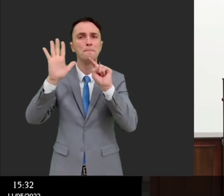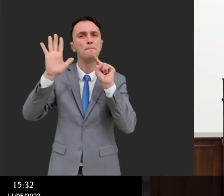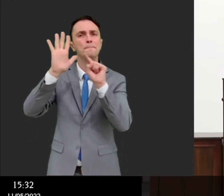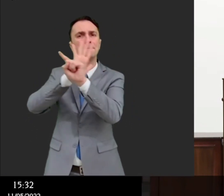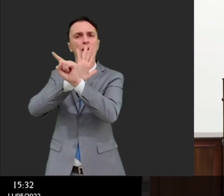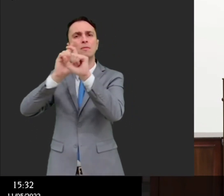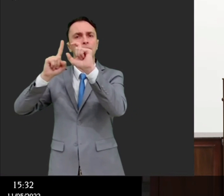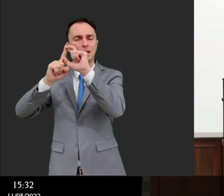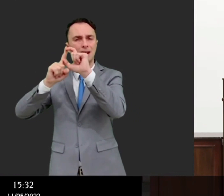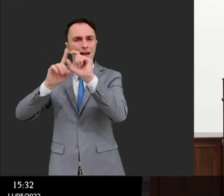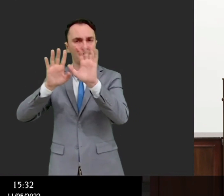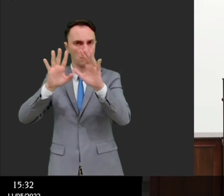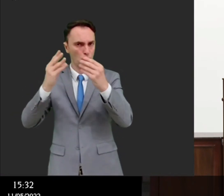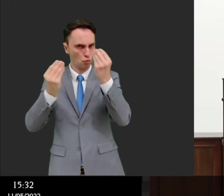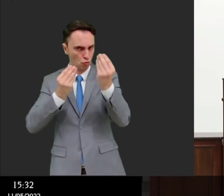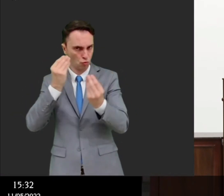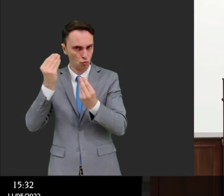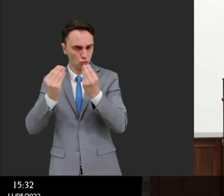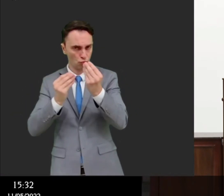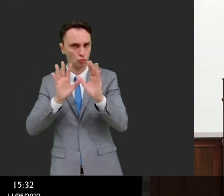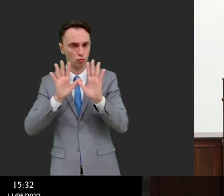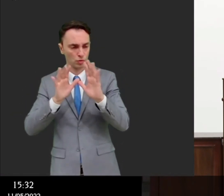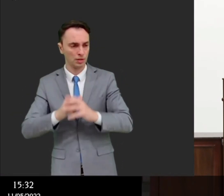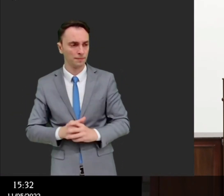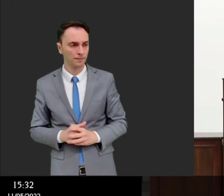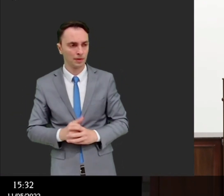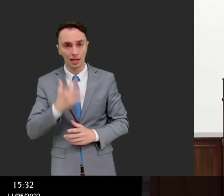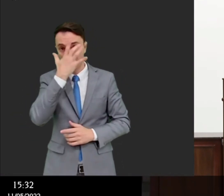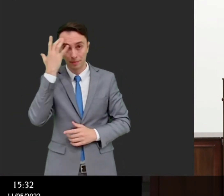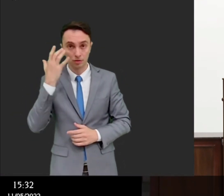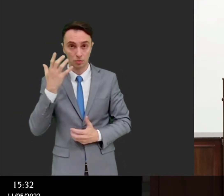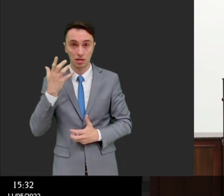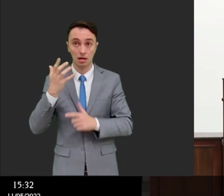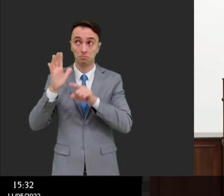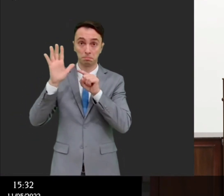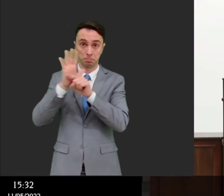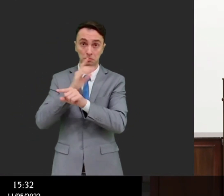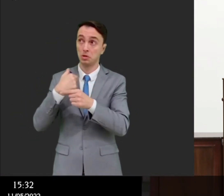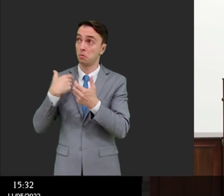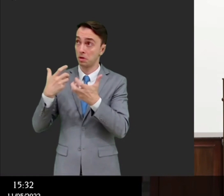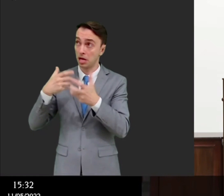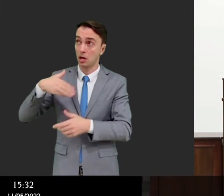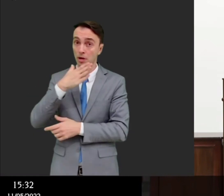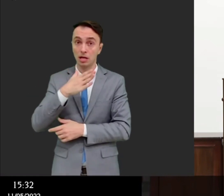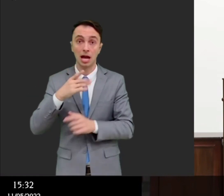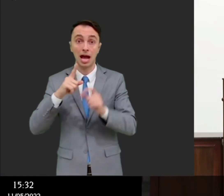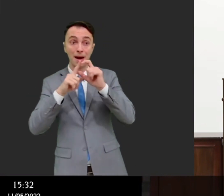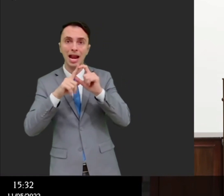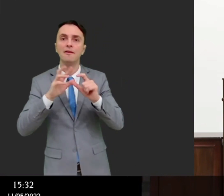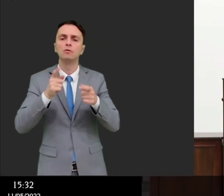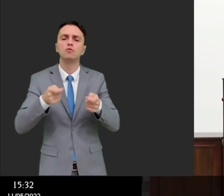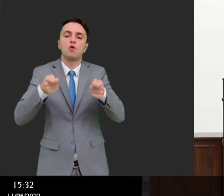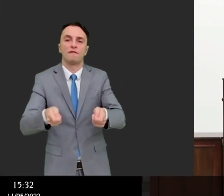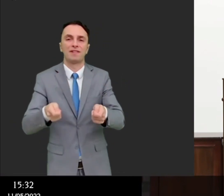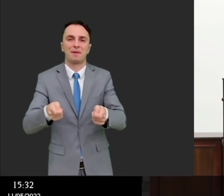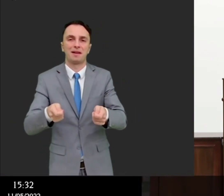quando a pessoa quer ir, todas as palavras que vêm, confirma ele. É assim, quando